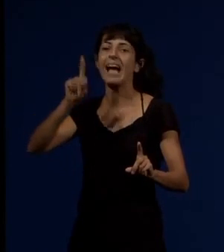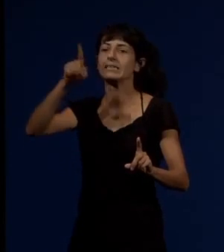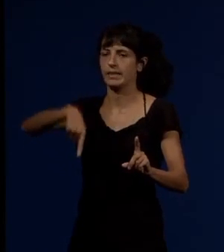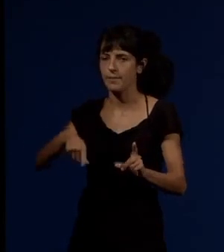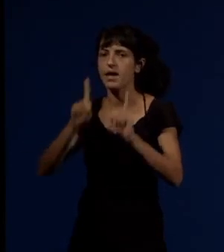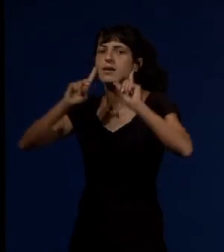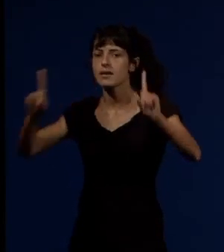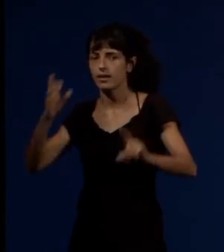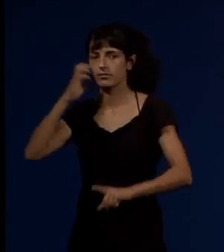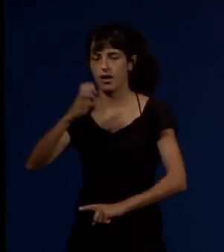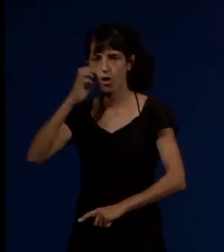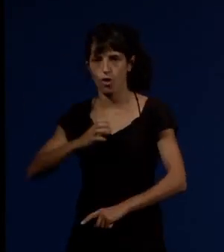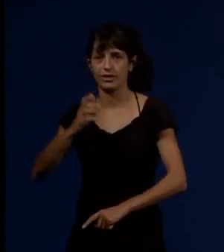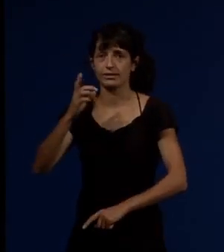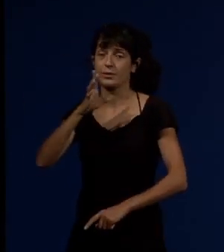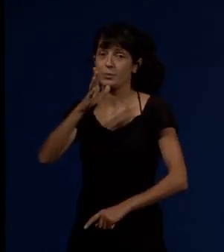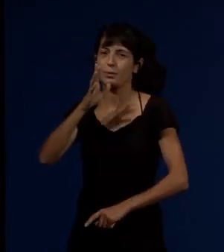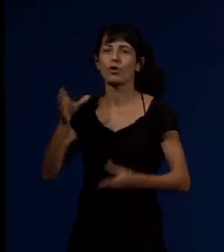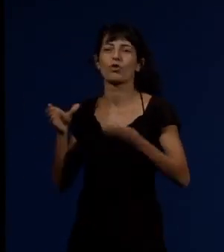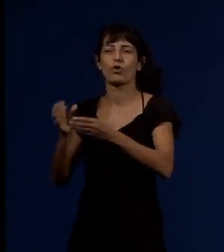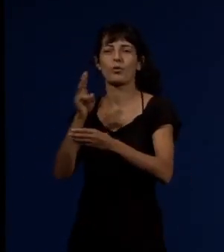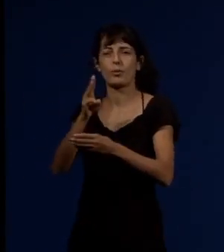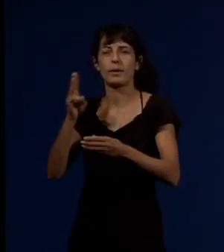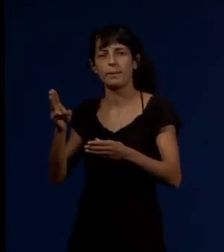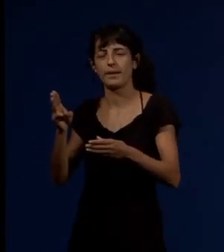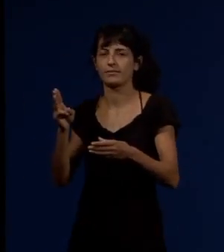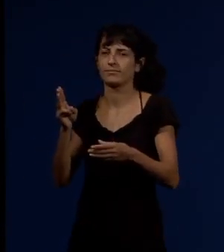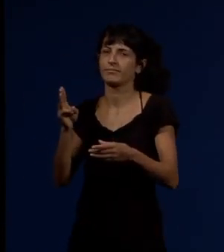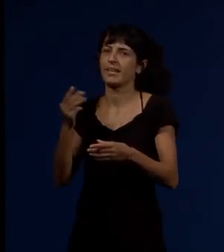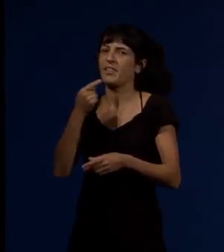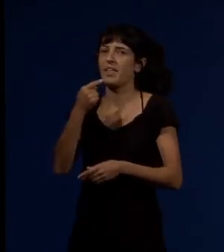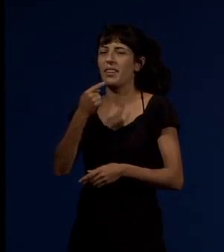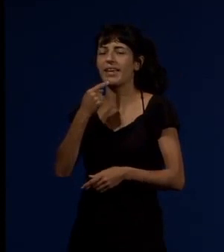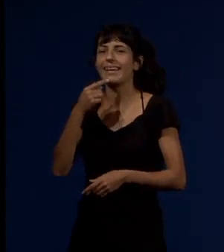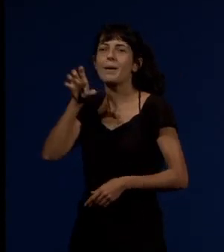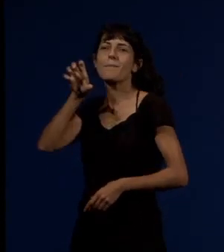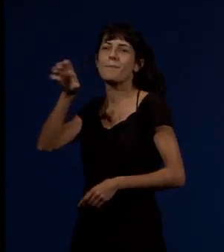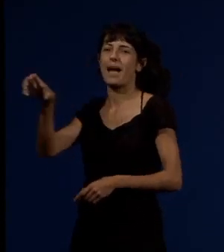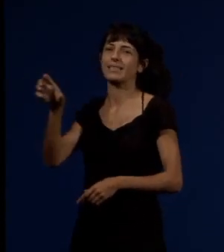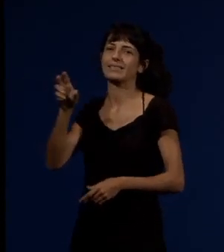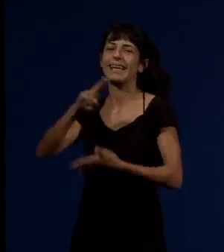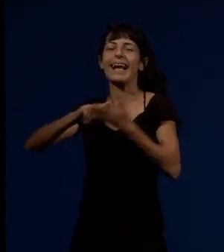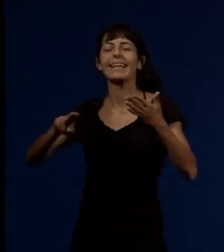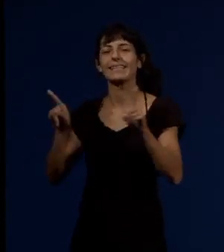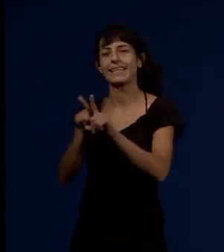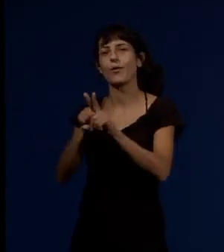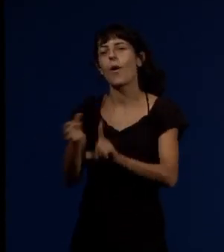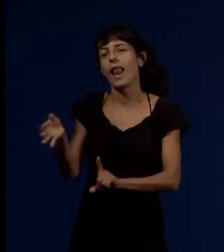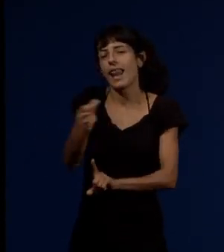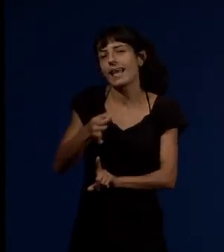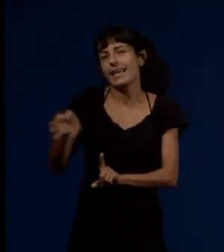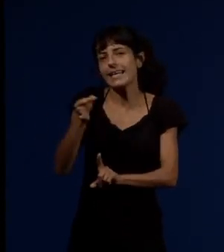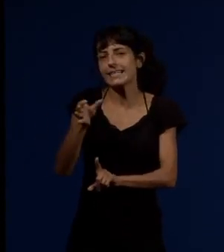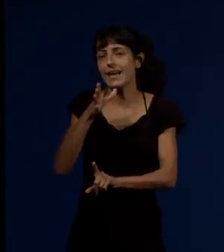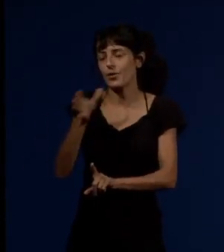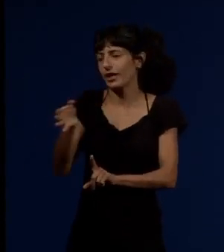Rajoy. Non é decente que o Partido Popular poda seguir dicindo en Galicia que esta é como unha illa na que aquí